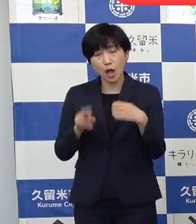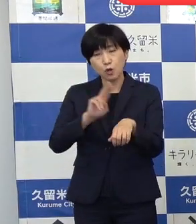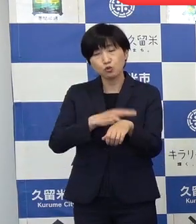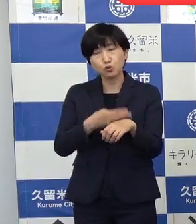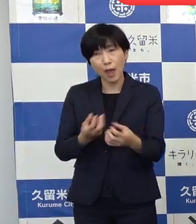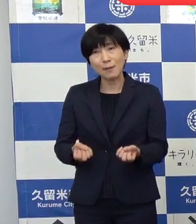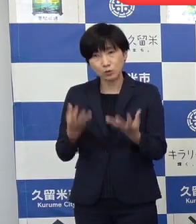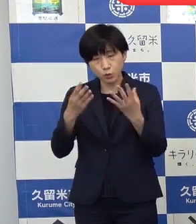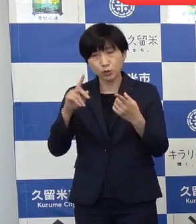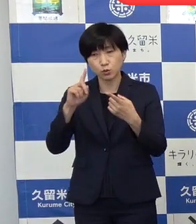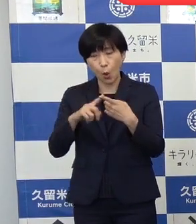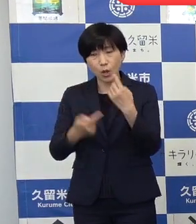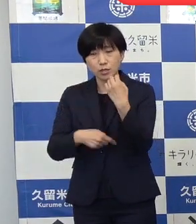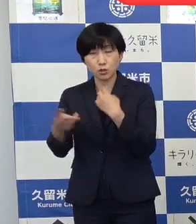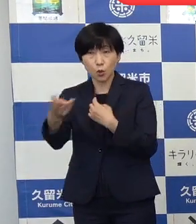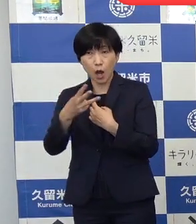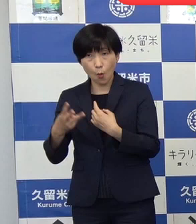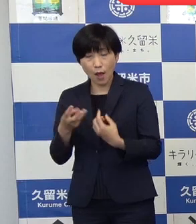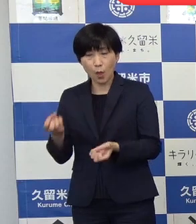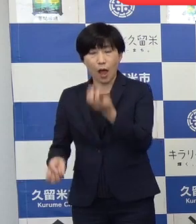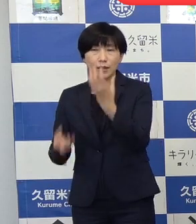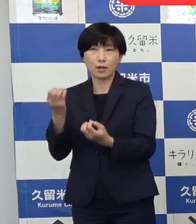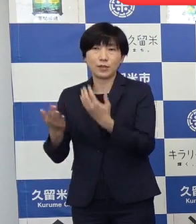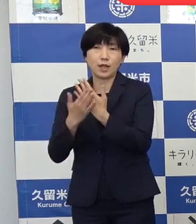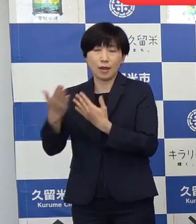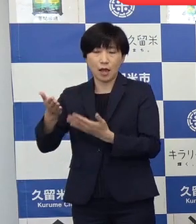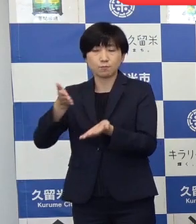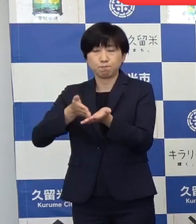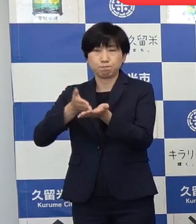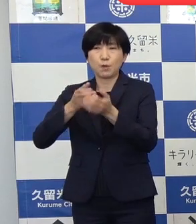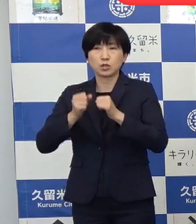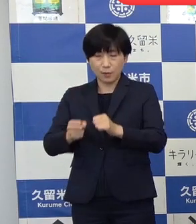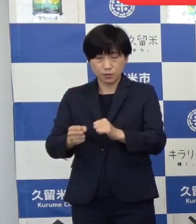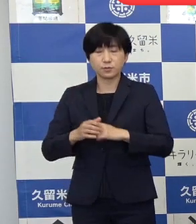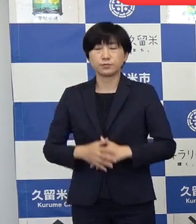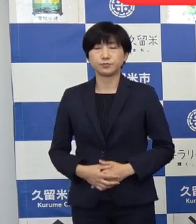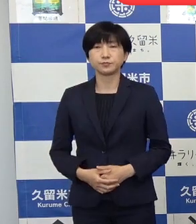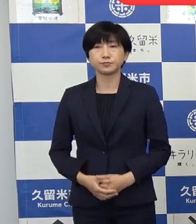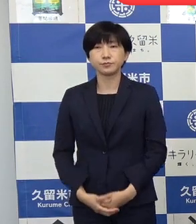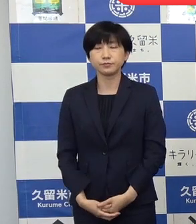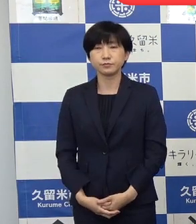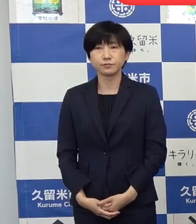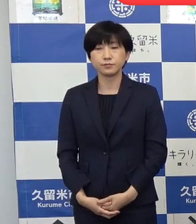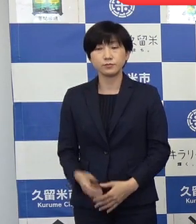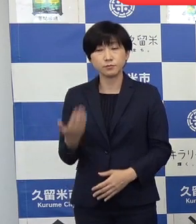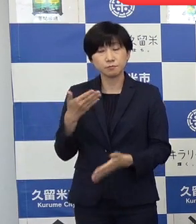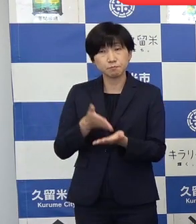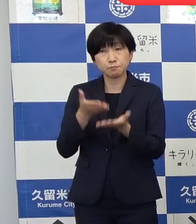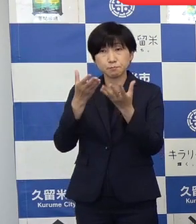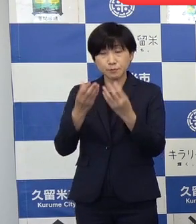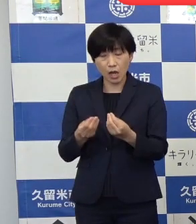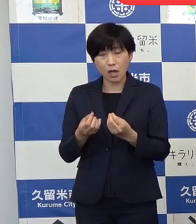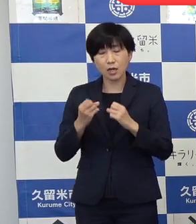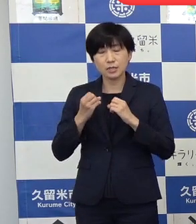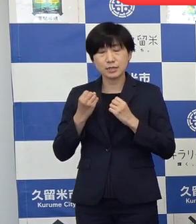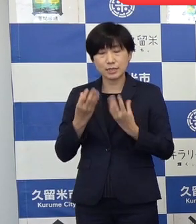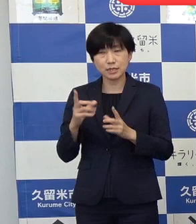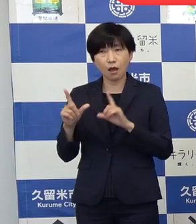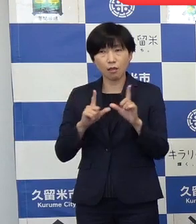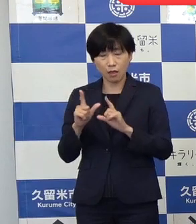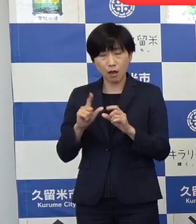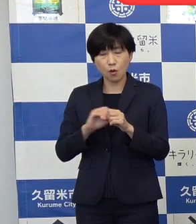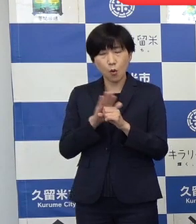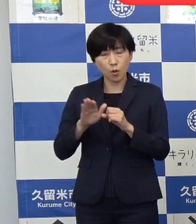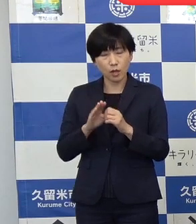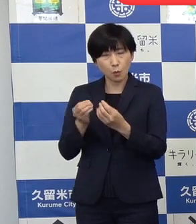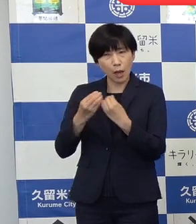り、そして筑後川花火大会について説明をいたします。先ほど申し上げましたように、新型コロナの感染者